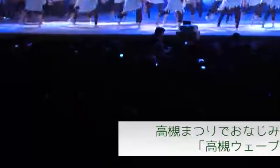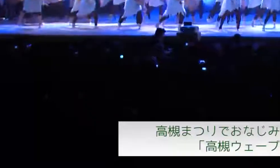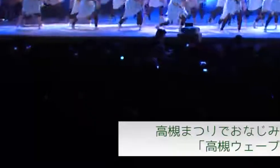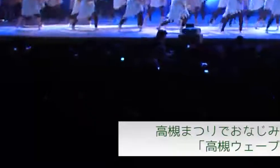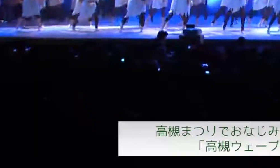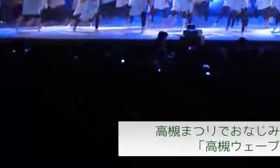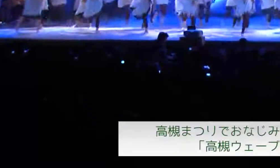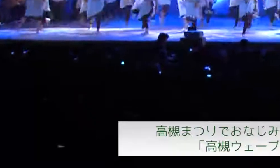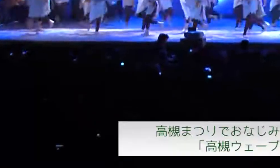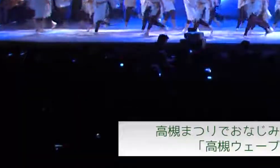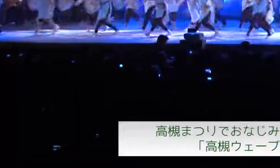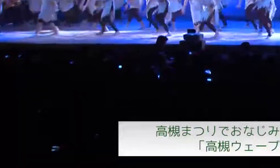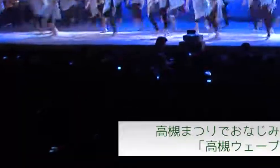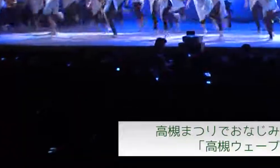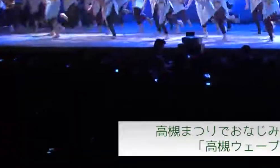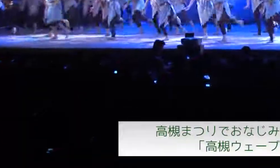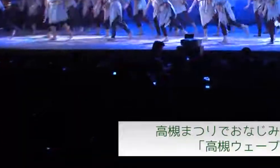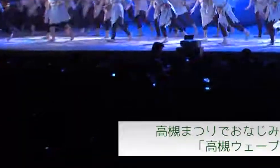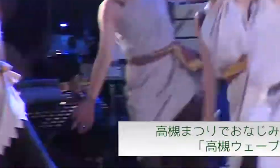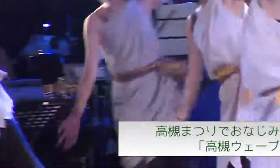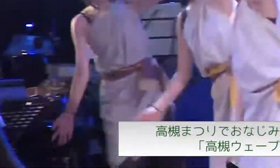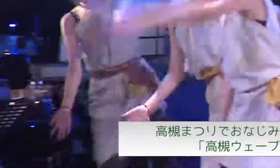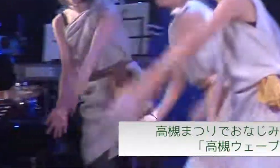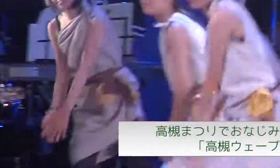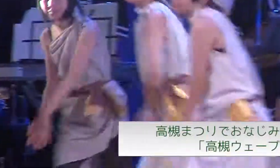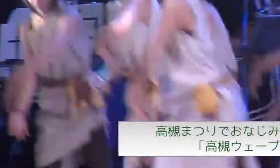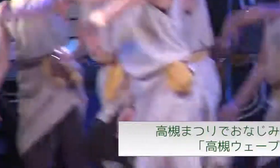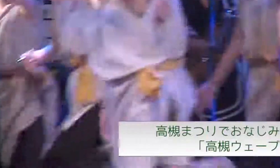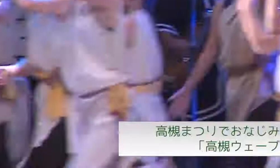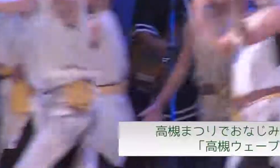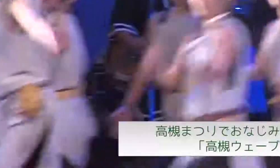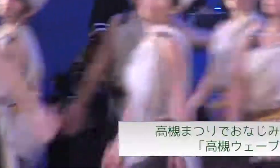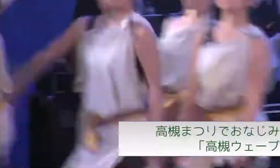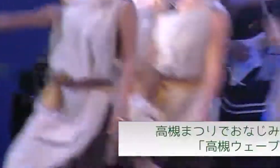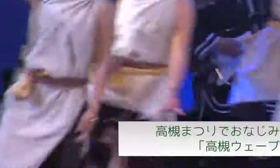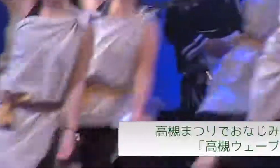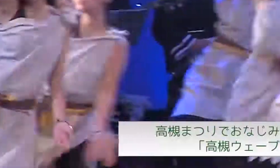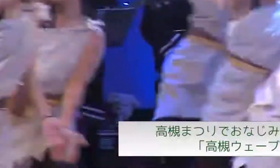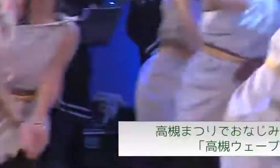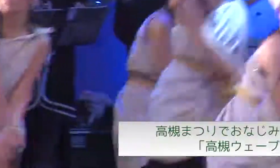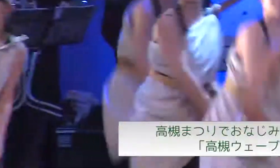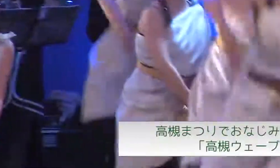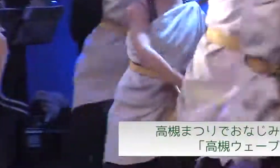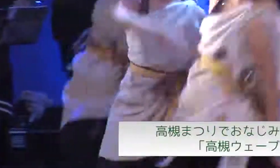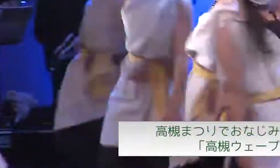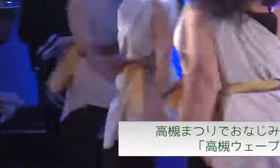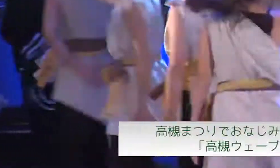交ぜながら、弥生時代の高槻を表現する舞台発表が行われました。